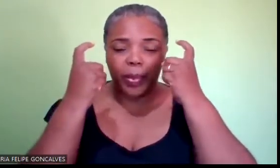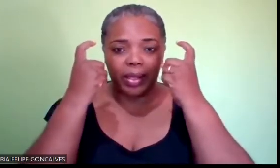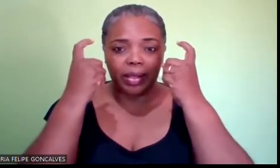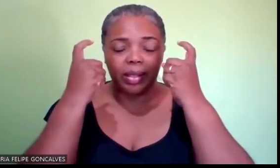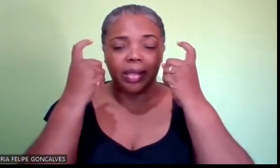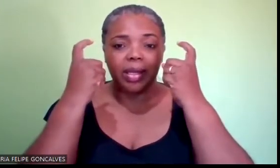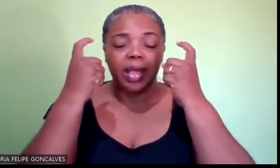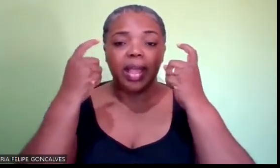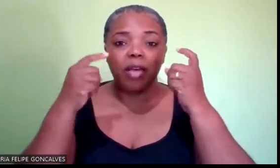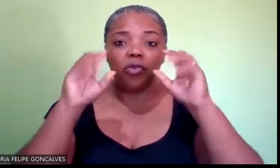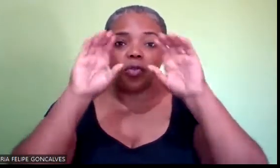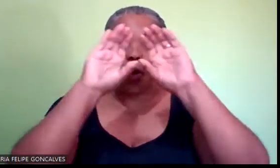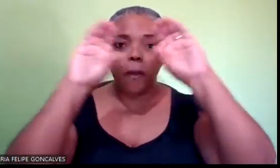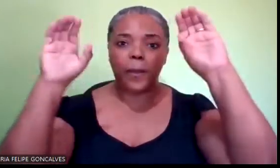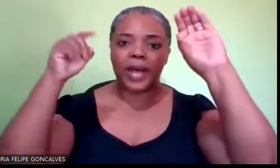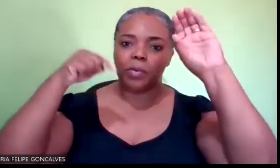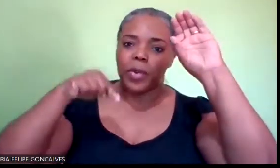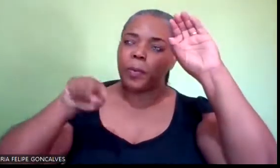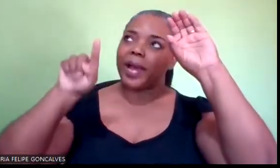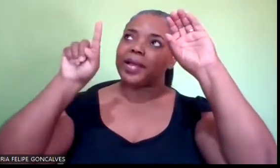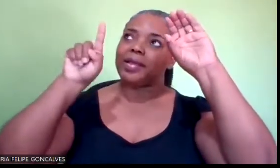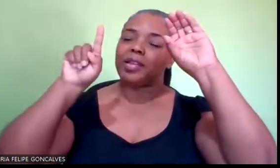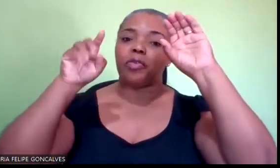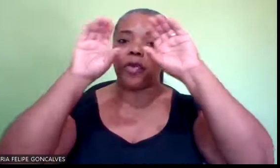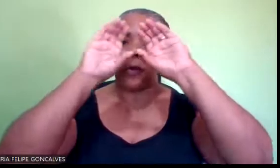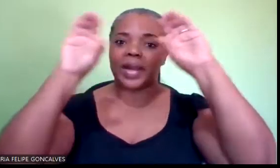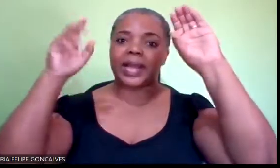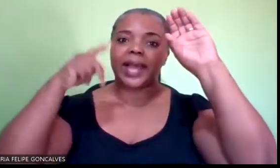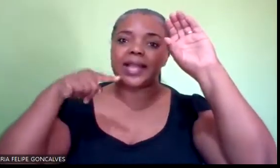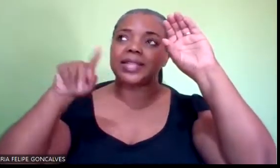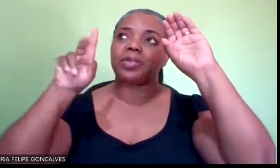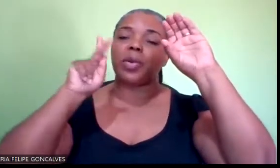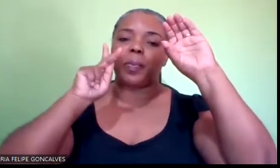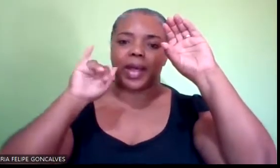preocupem, eu vou para o meu pai, eu vou para a casa do meu pai,